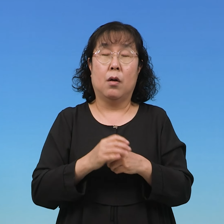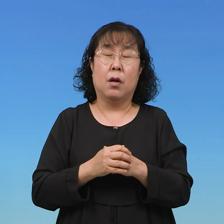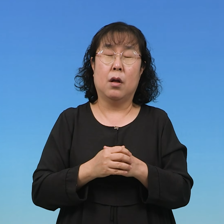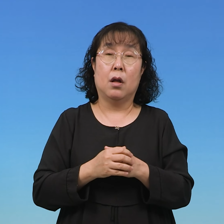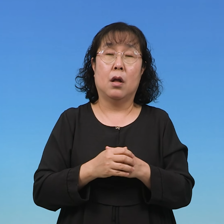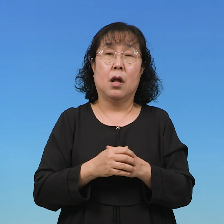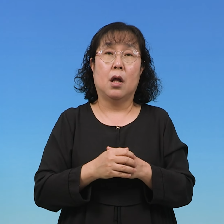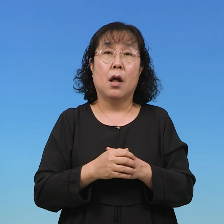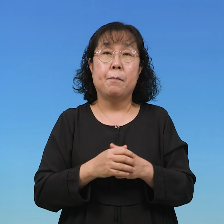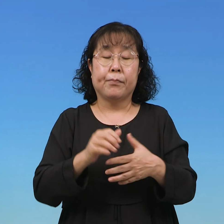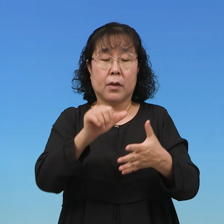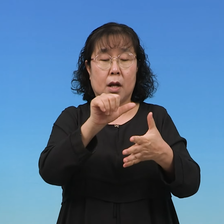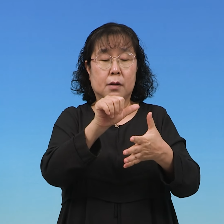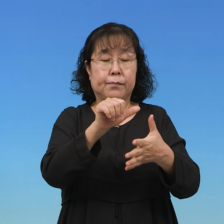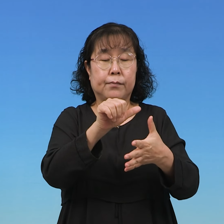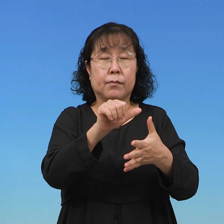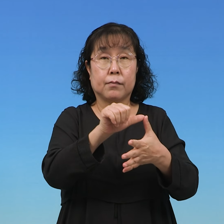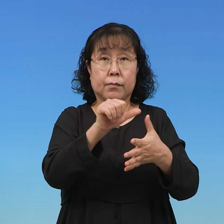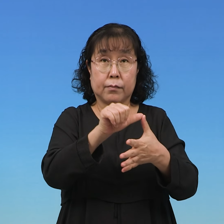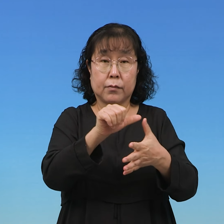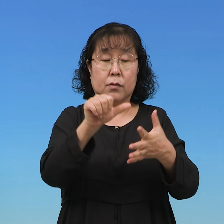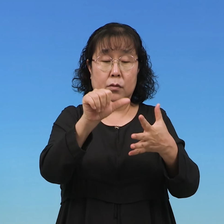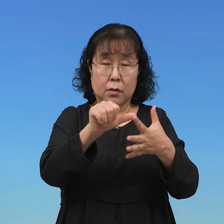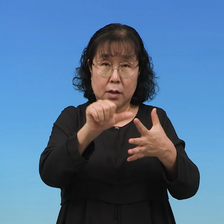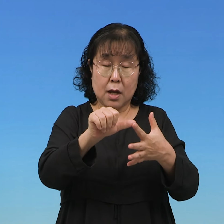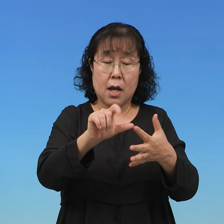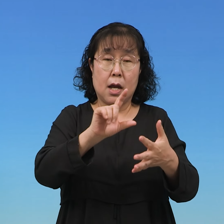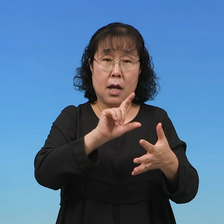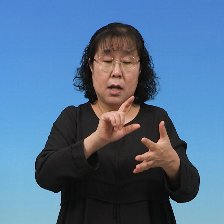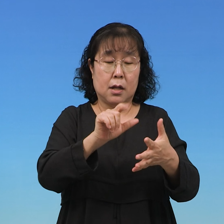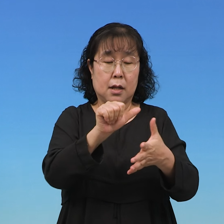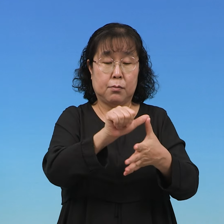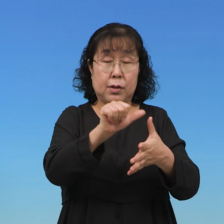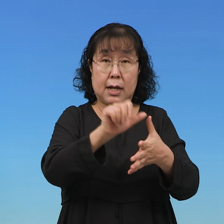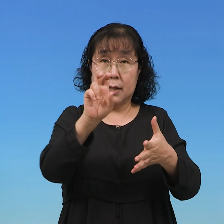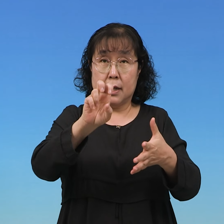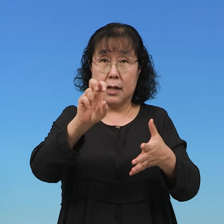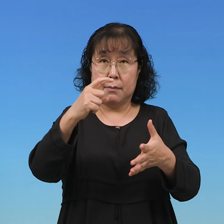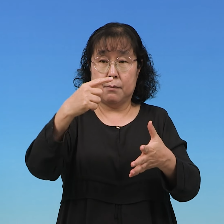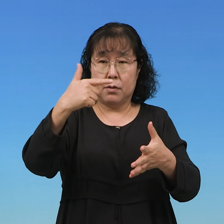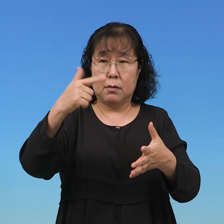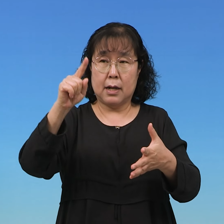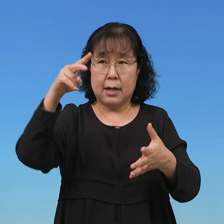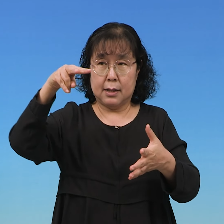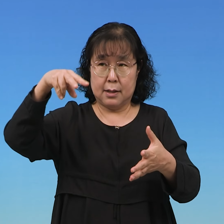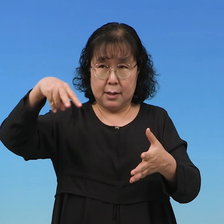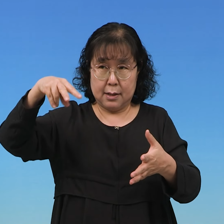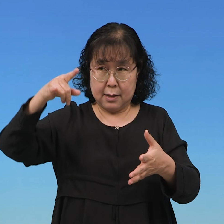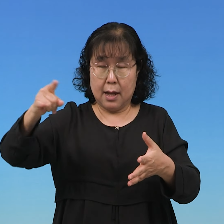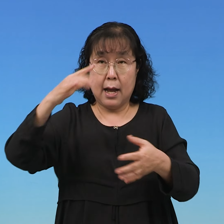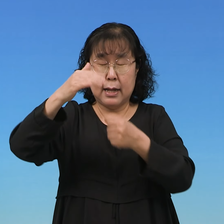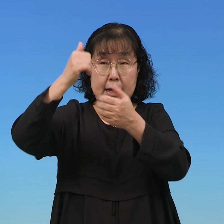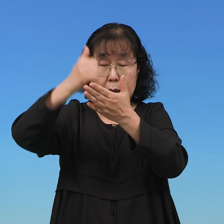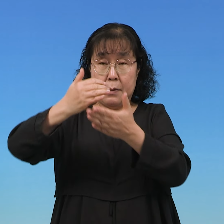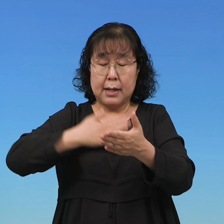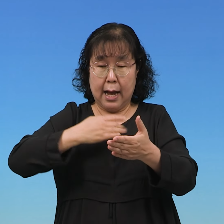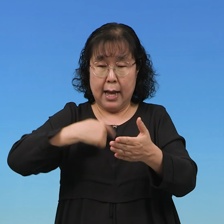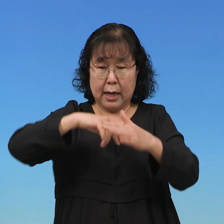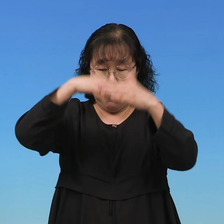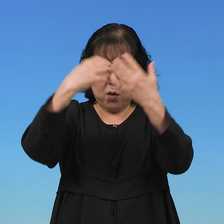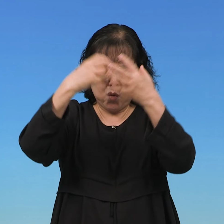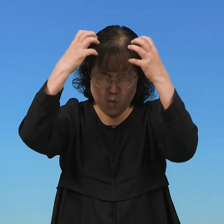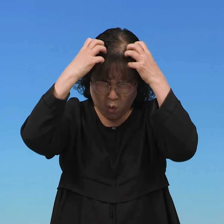51절. 요셉이 그의 장남의 이름을 므낫세라 하였으니, 그리고 이렇게 해석합니다. 하나님이 내게